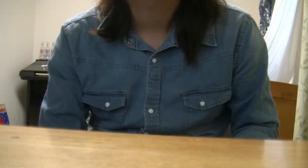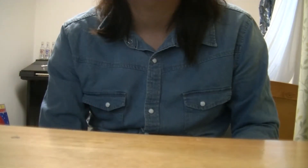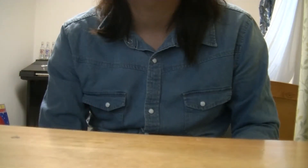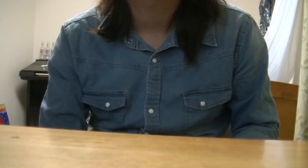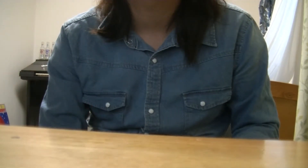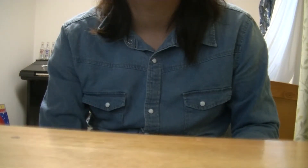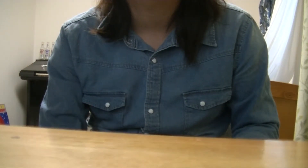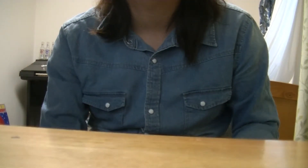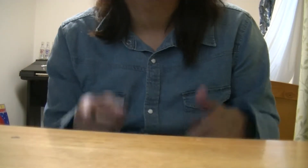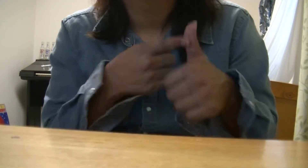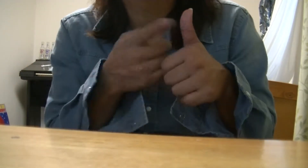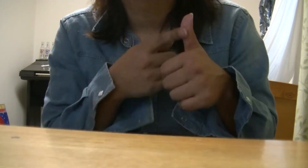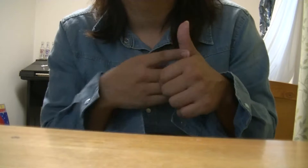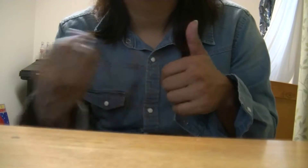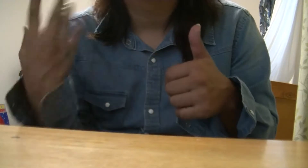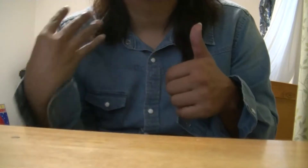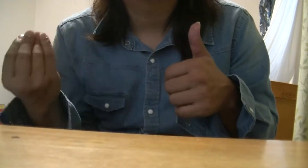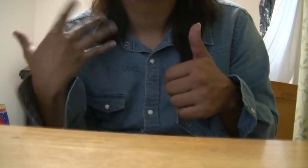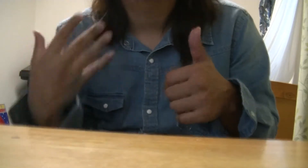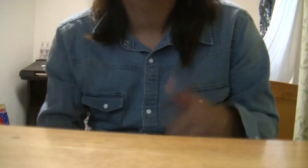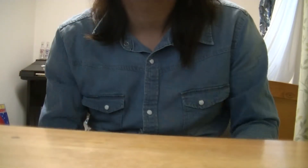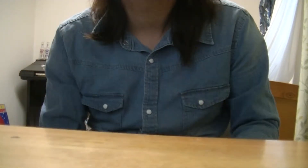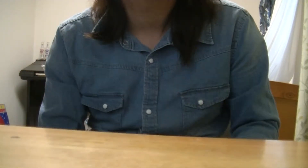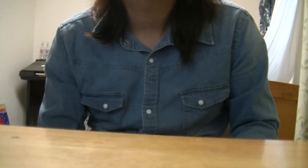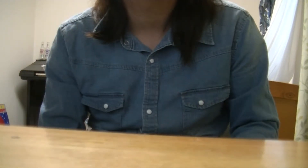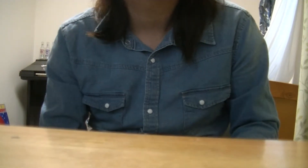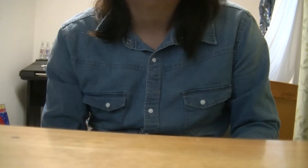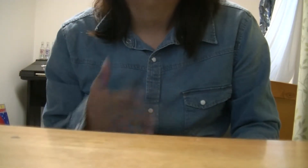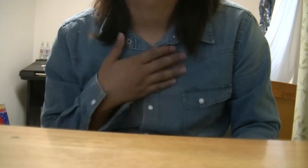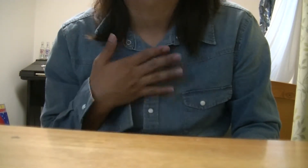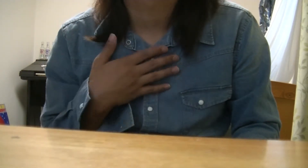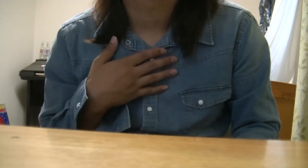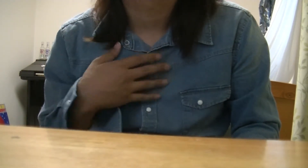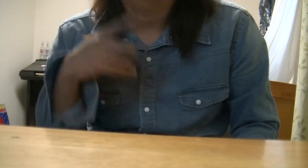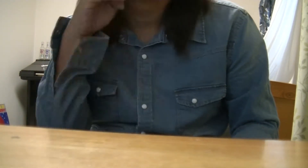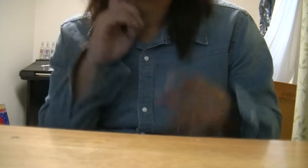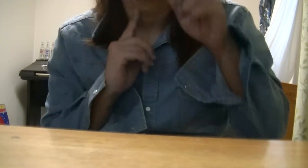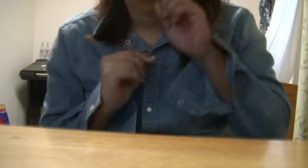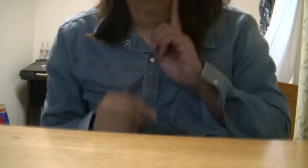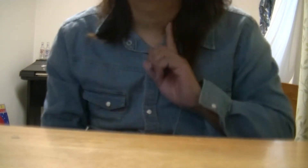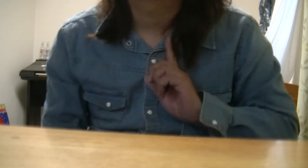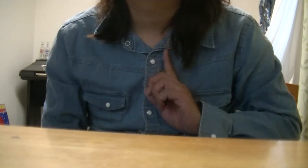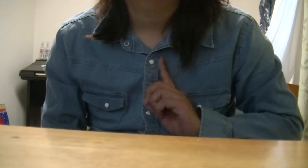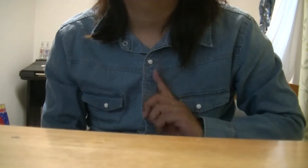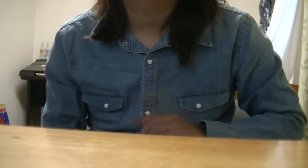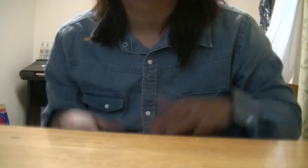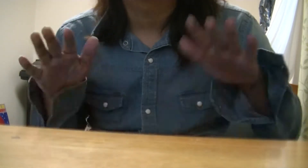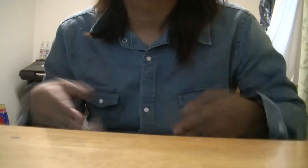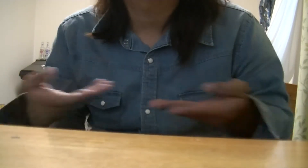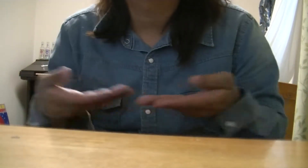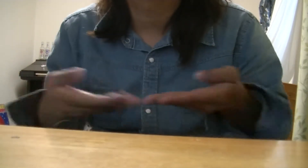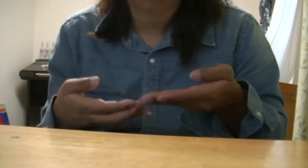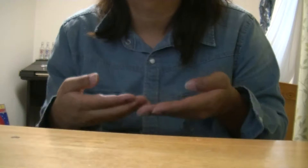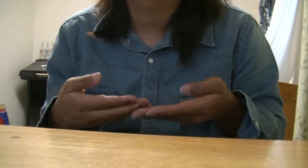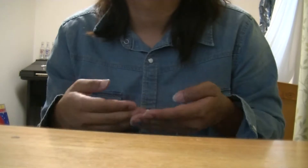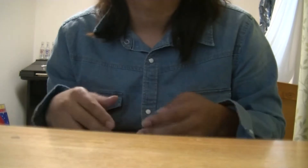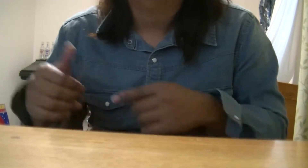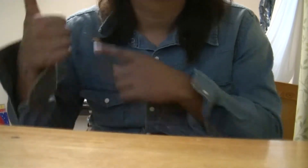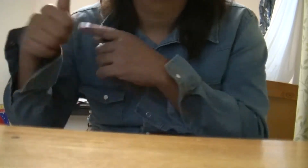A さんはこんな風に答えます。いやもう俺の人生なんか最悪ですよ。今の会社だって社長がコロコロ